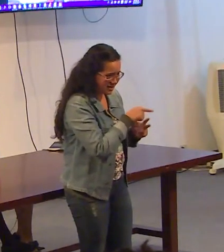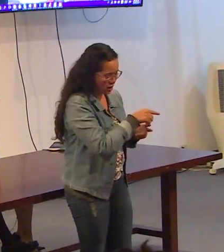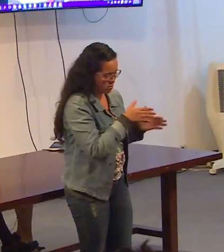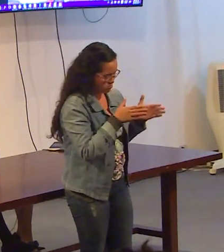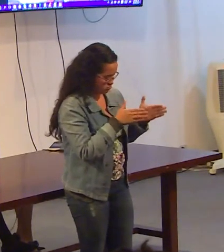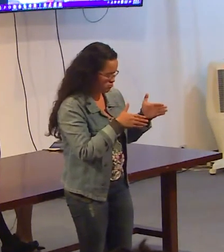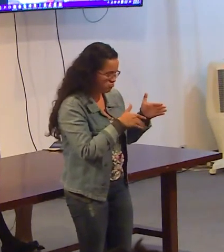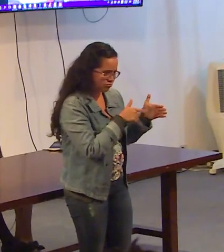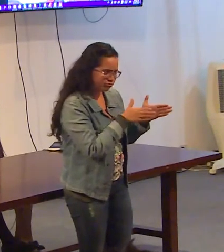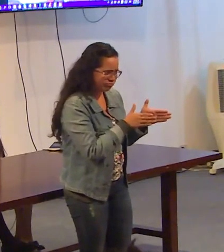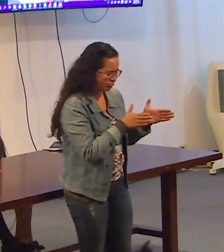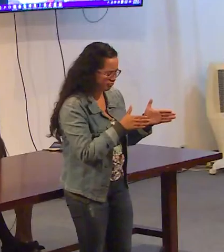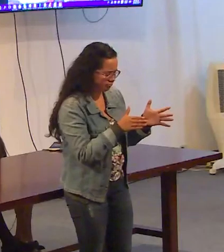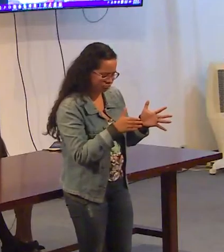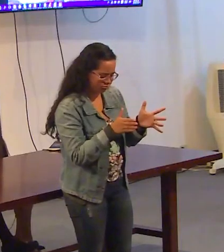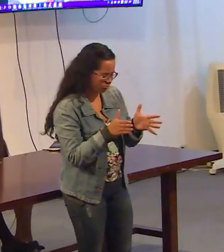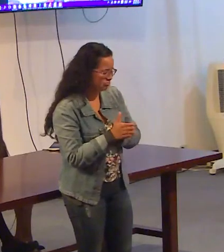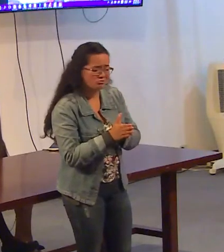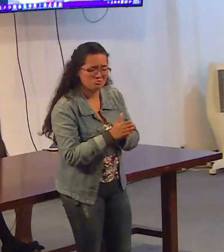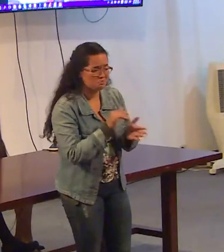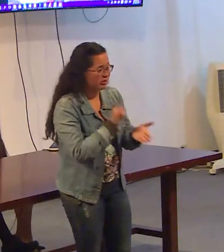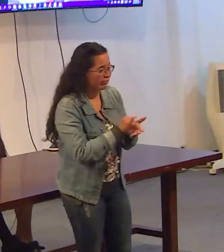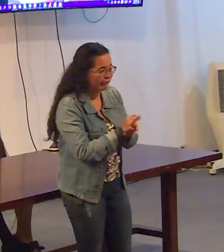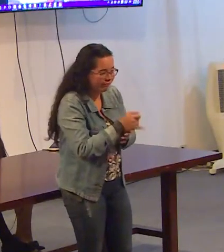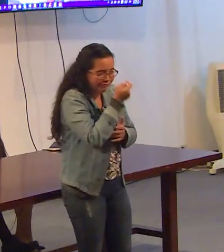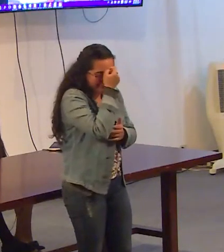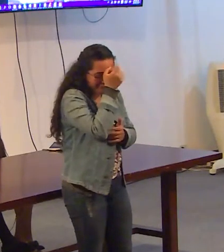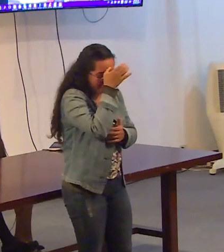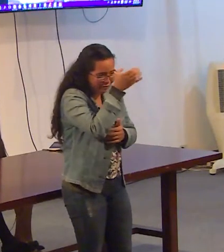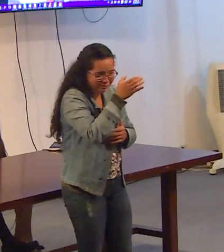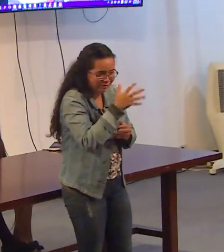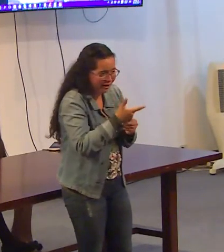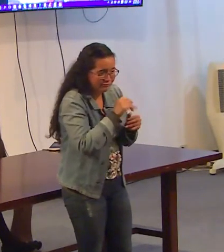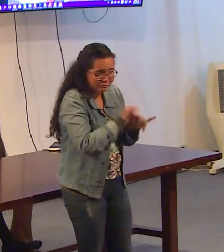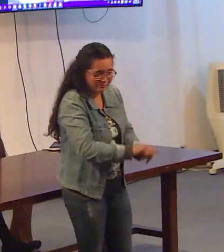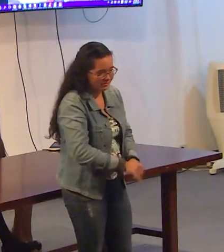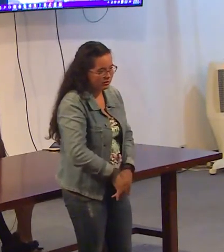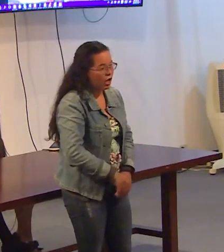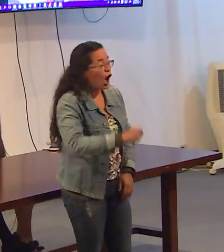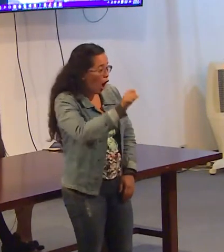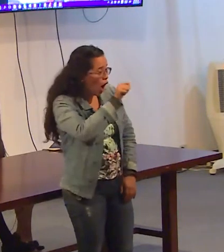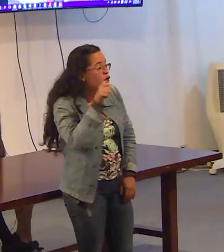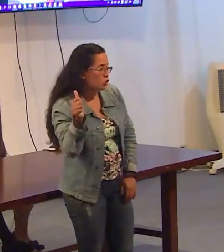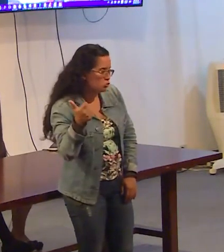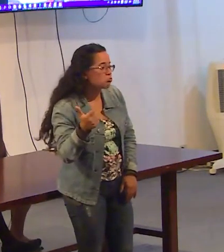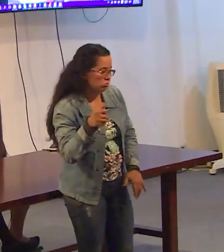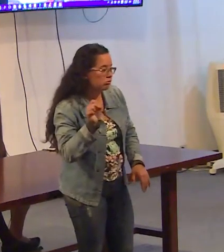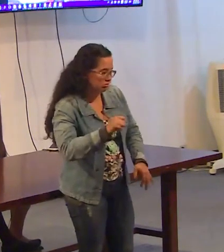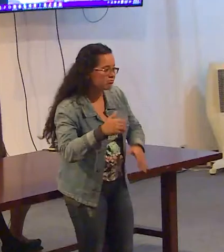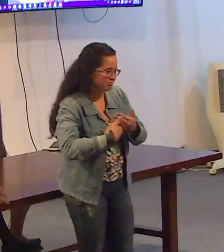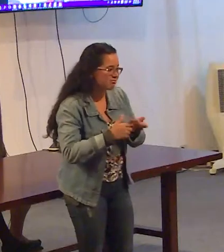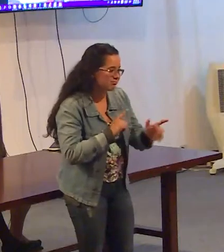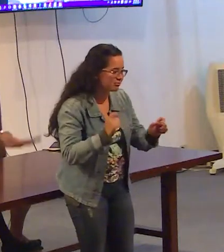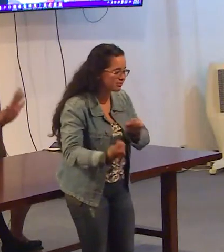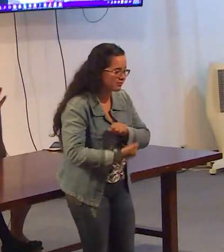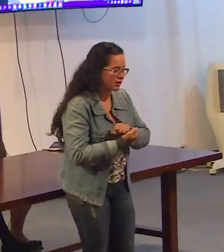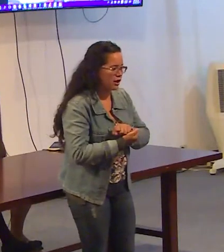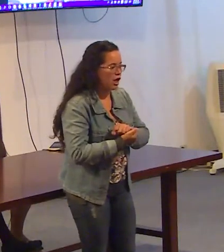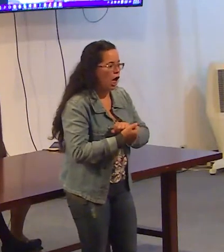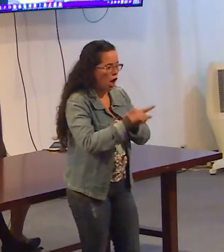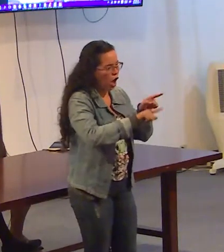lo contrario. Habían profesionales que en una primera parte estaban muy apáticos. Entonces, como, bueno,